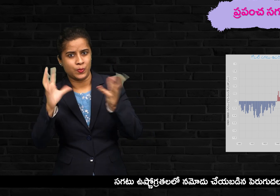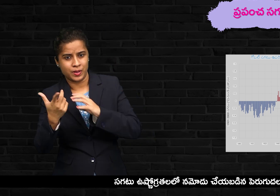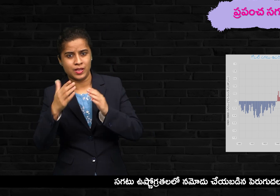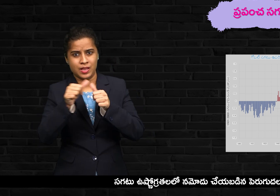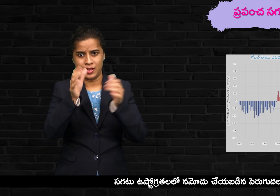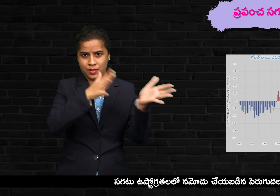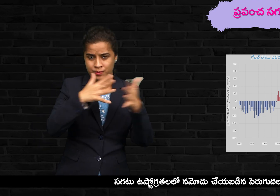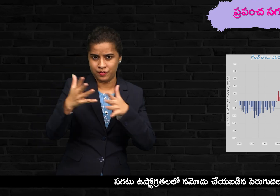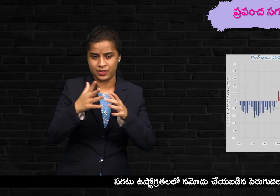పెరుగుదల.